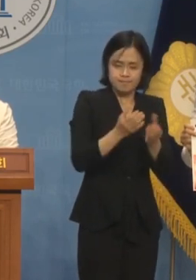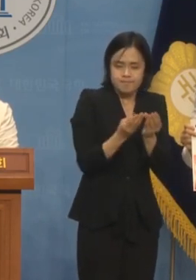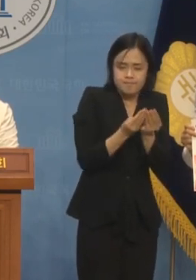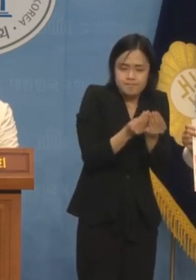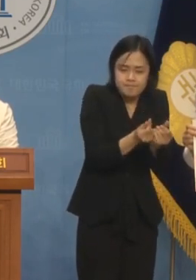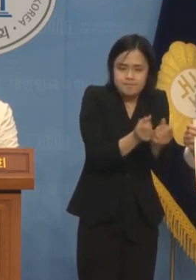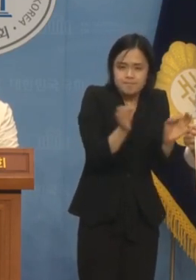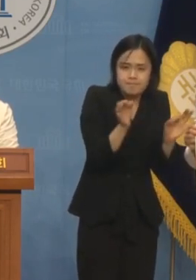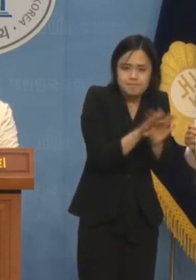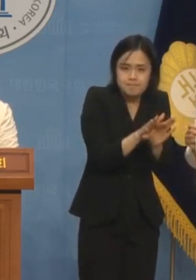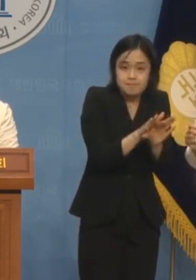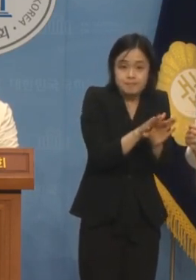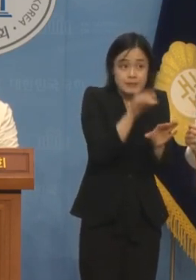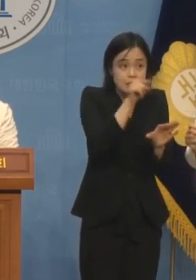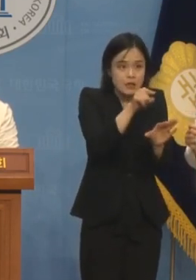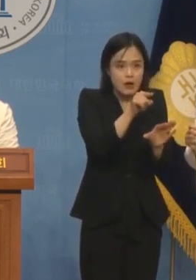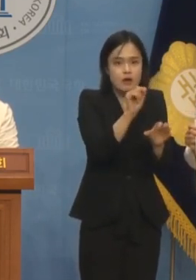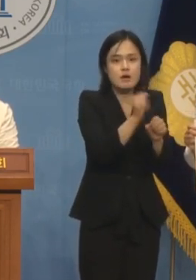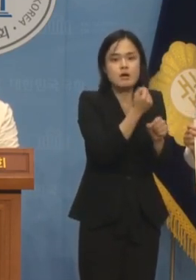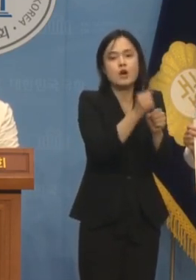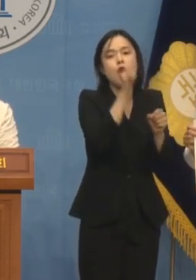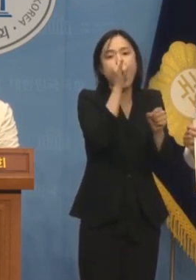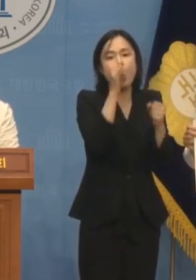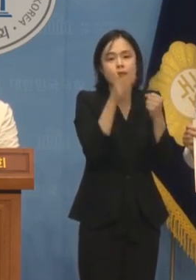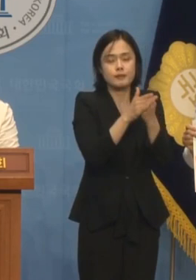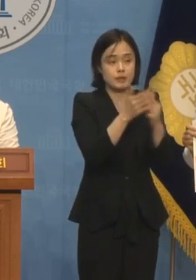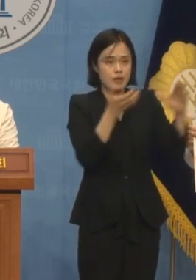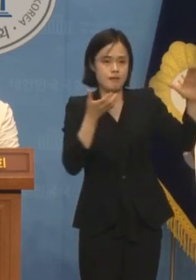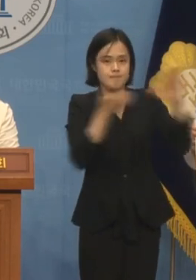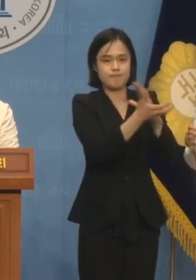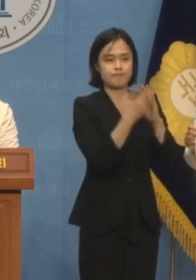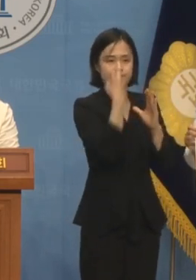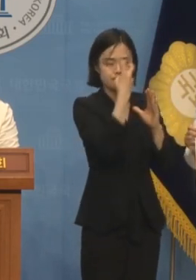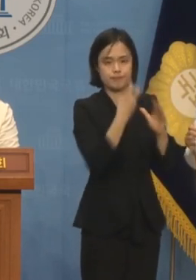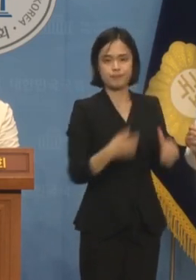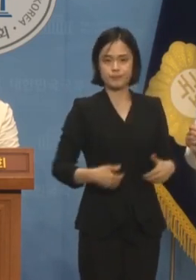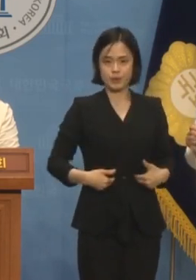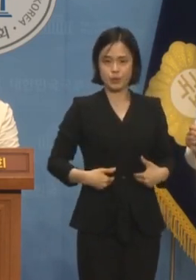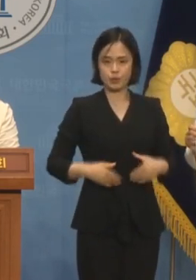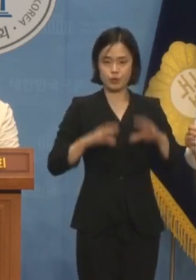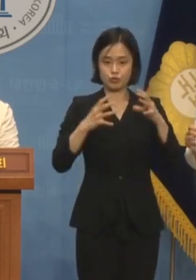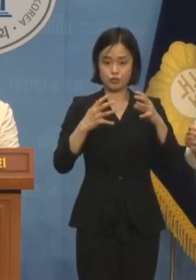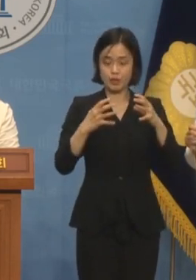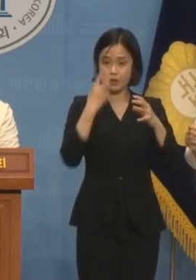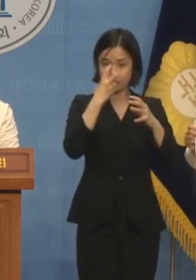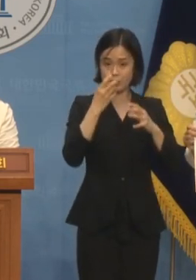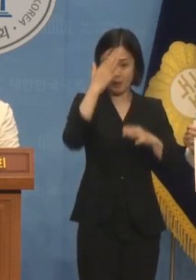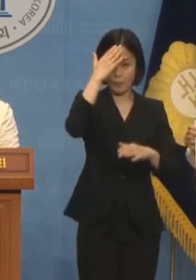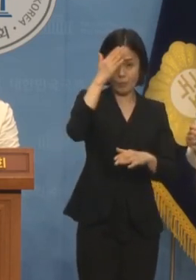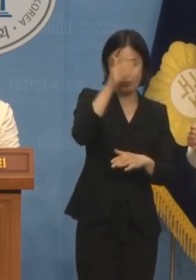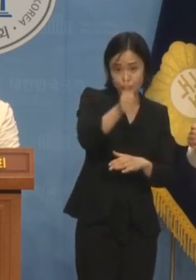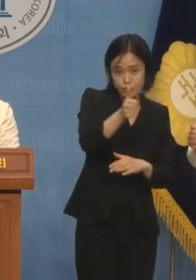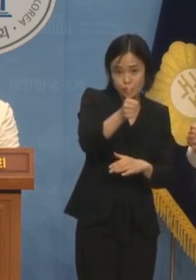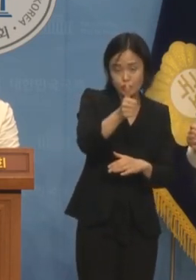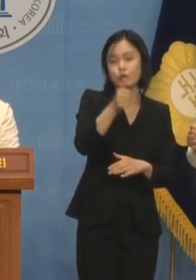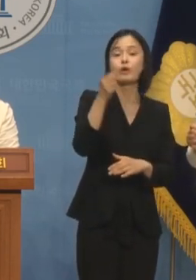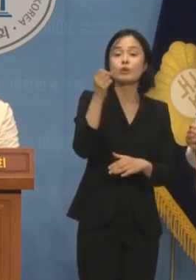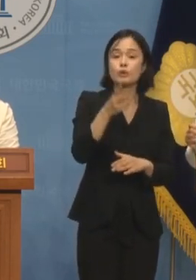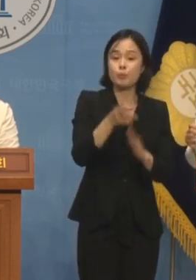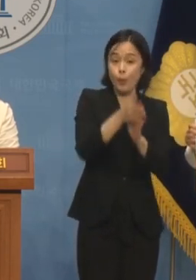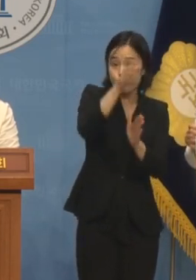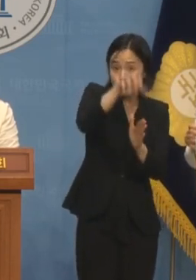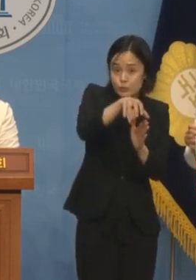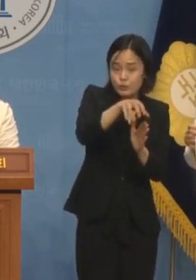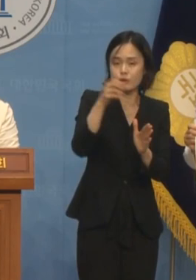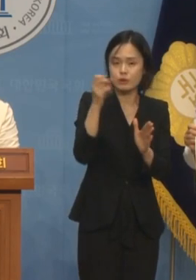대통령실을 압수수색해야 합니다. 그리고 국가수사본부, 경북경찰청 그리고